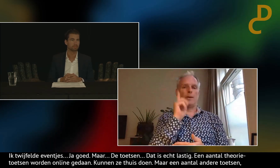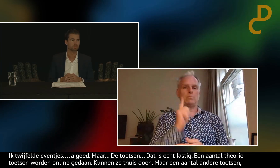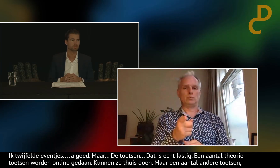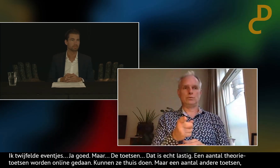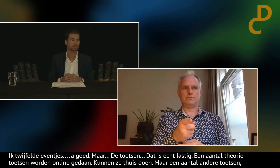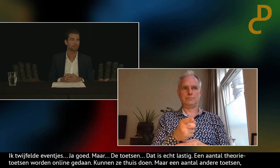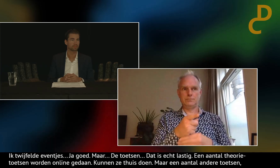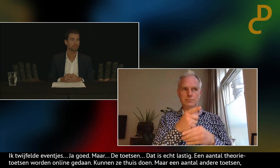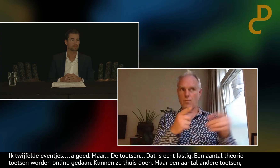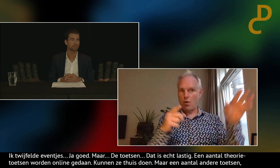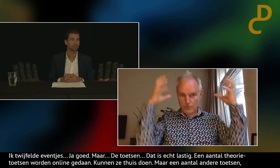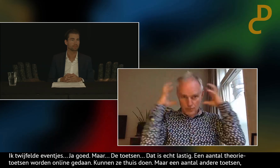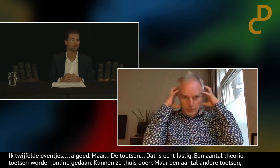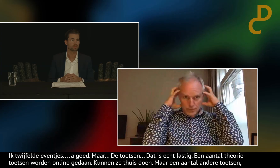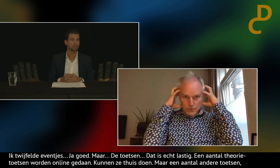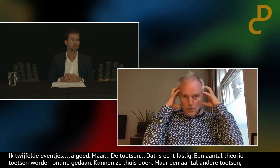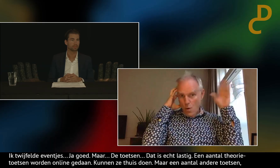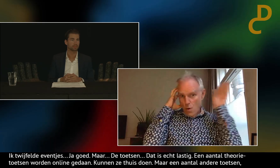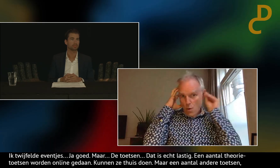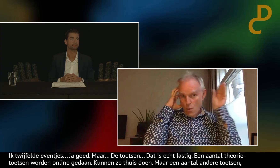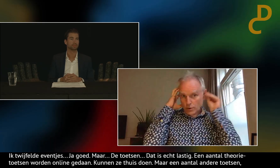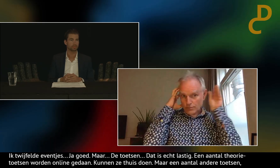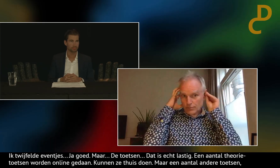lesgeven. Of een andere student moet bijvoorbeeld met een koptelefoon